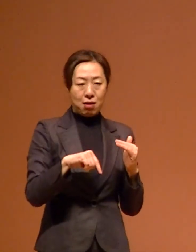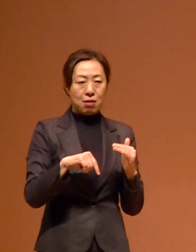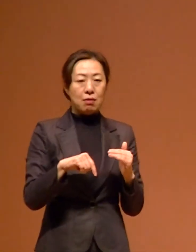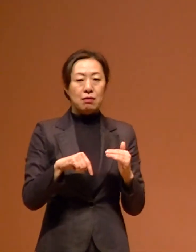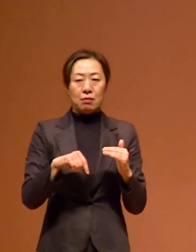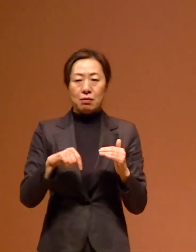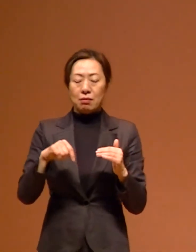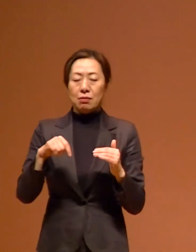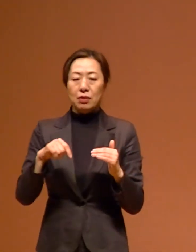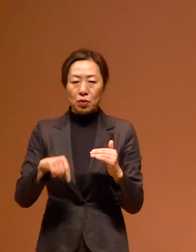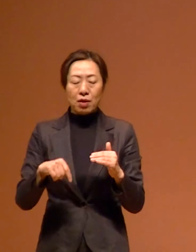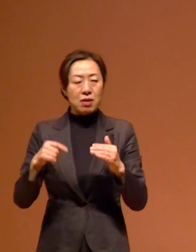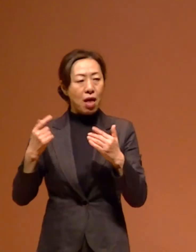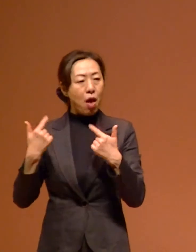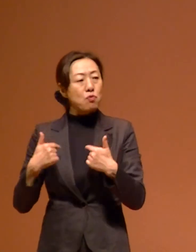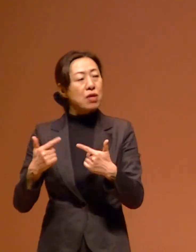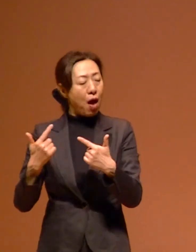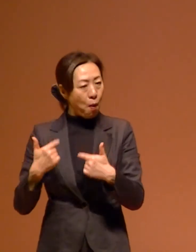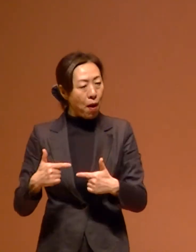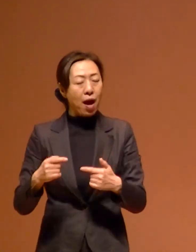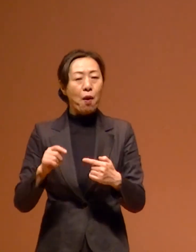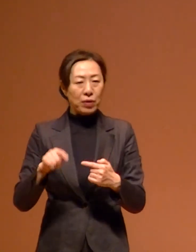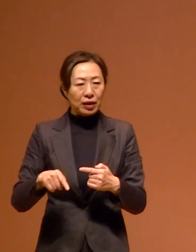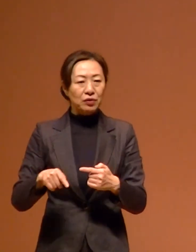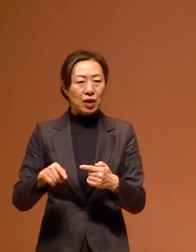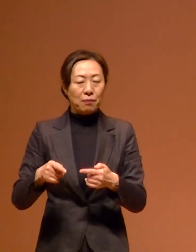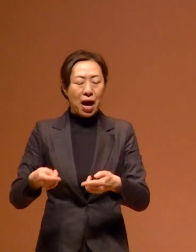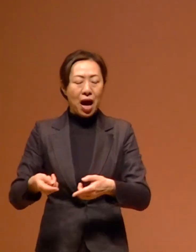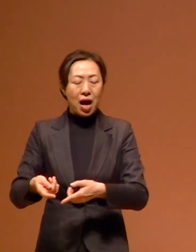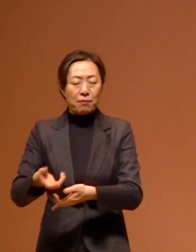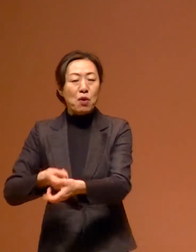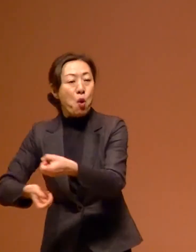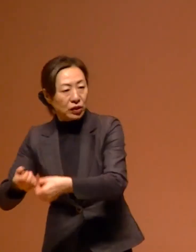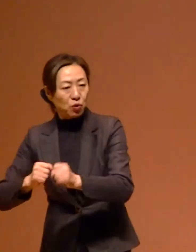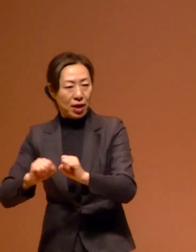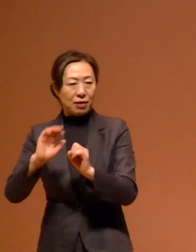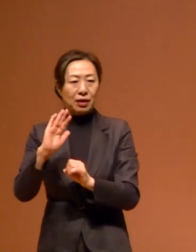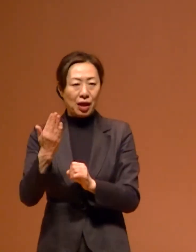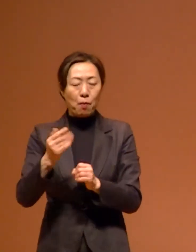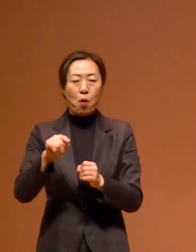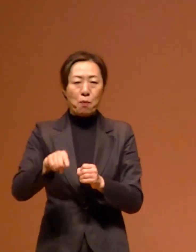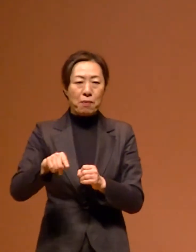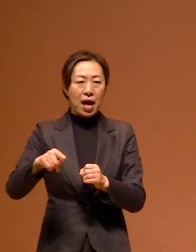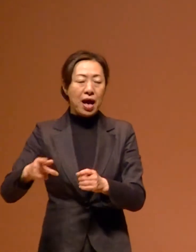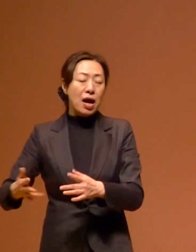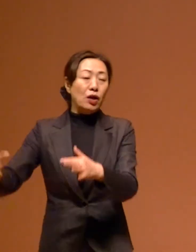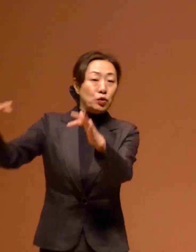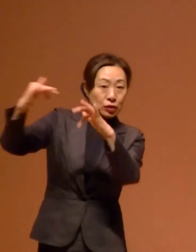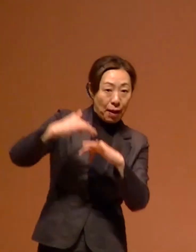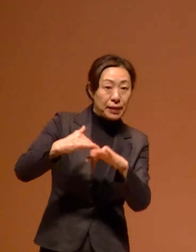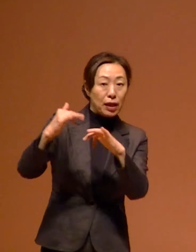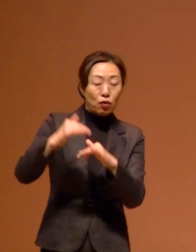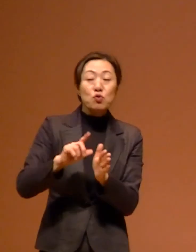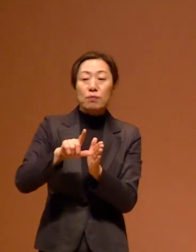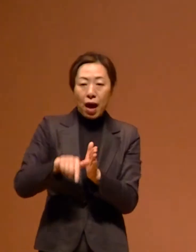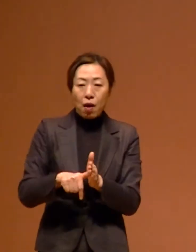それで普段私漁師なんで、津波が来るという真っ先に船を出すんです。本